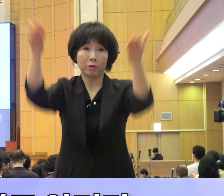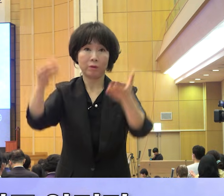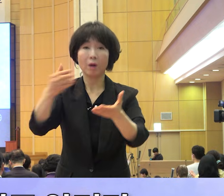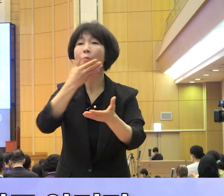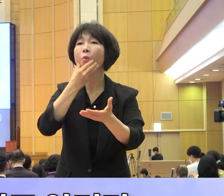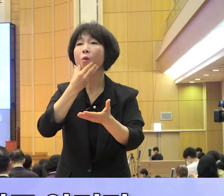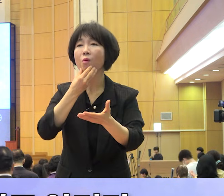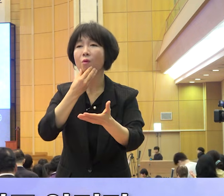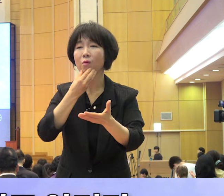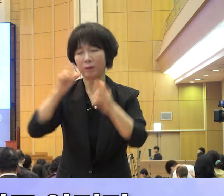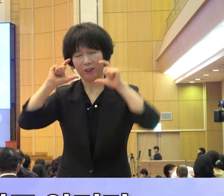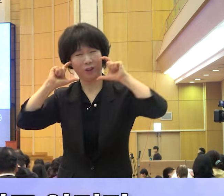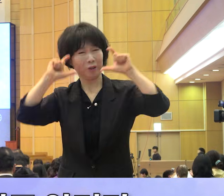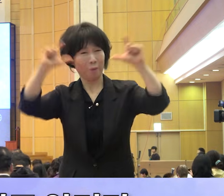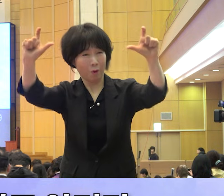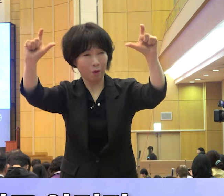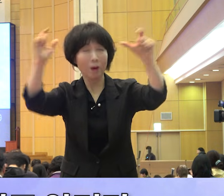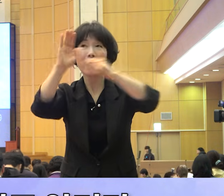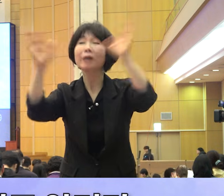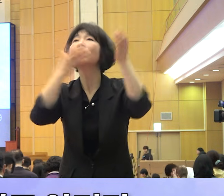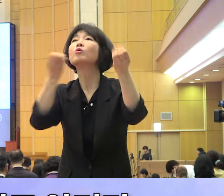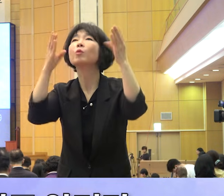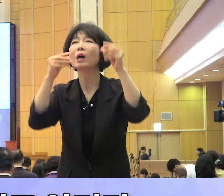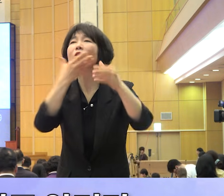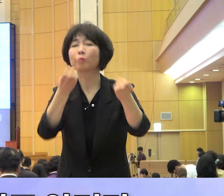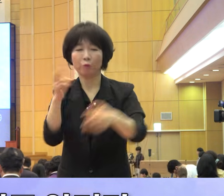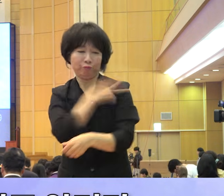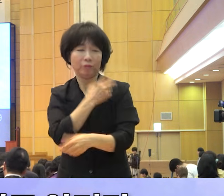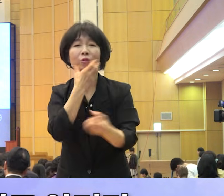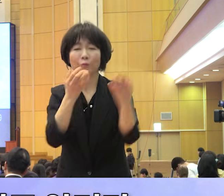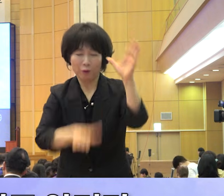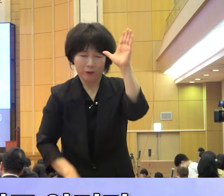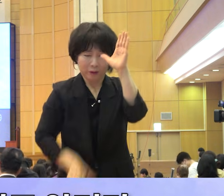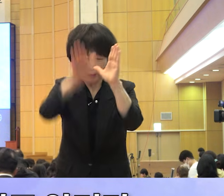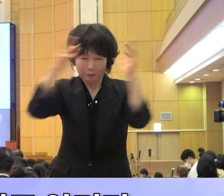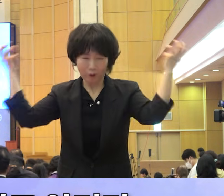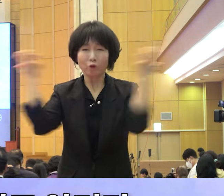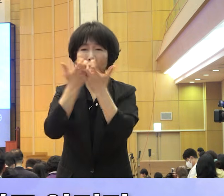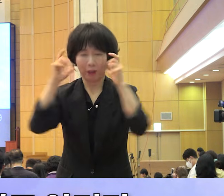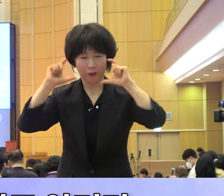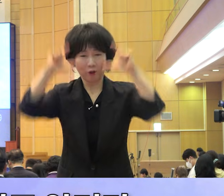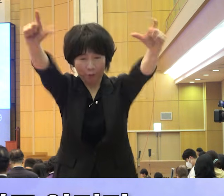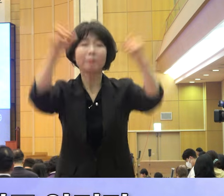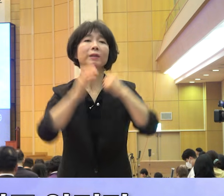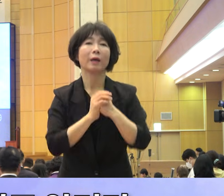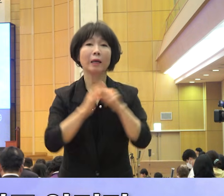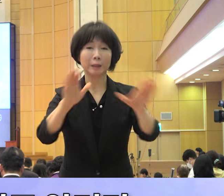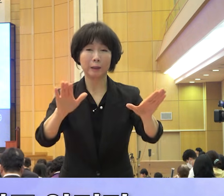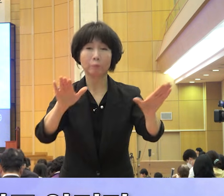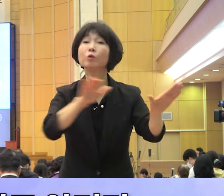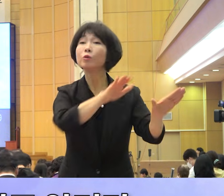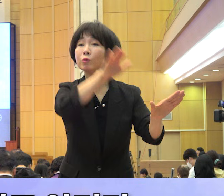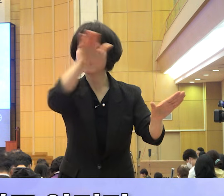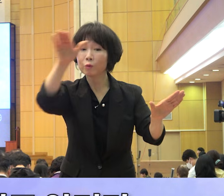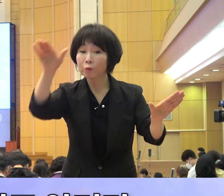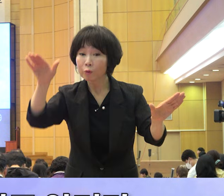주의 종이 복을 빕니다. 하늘의 복으로 땅의 복으로 충만할지어다.